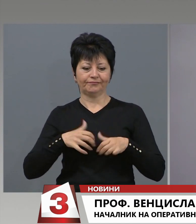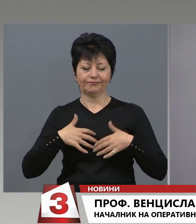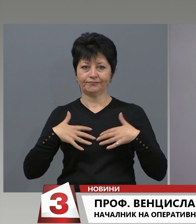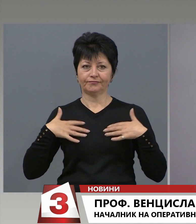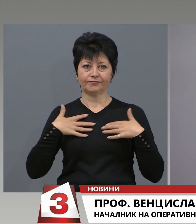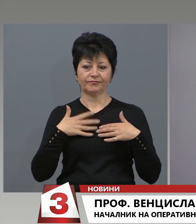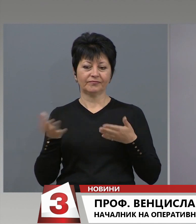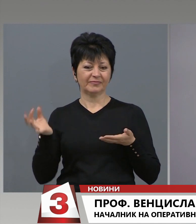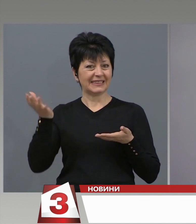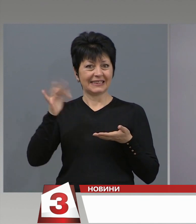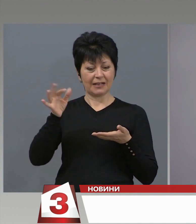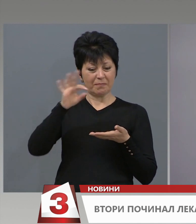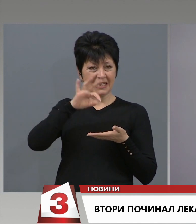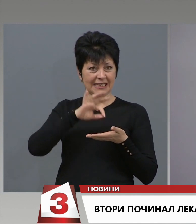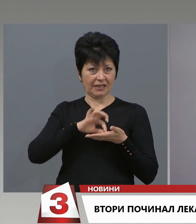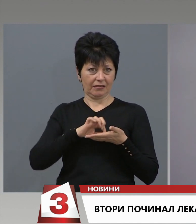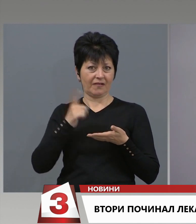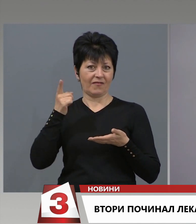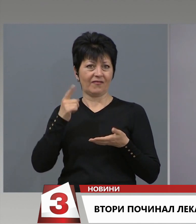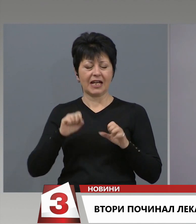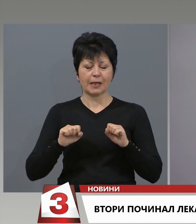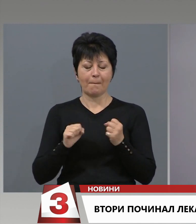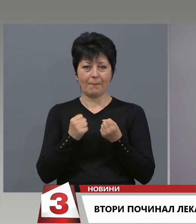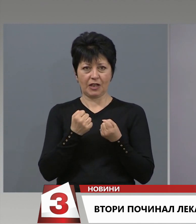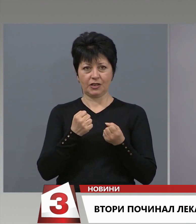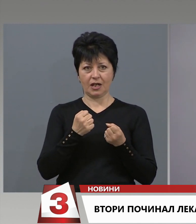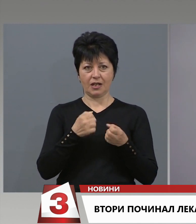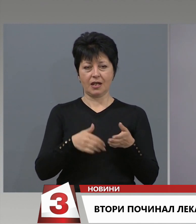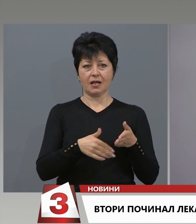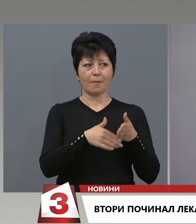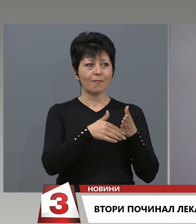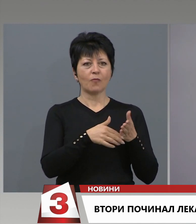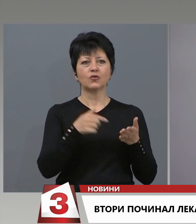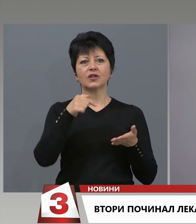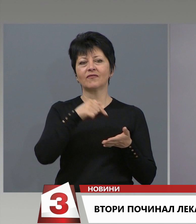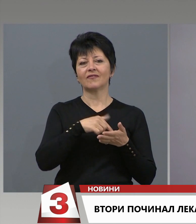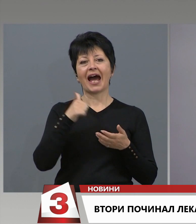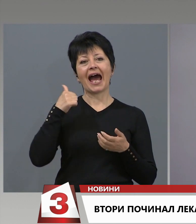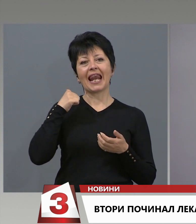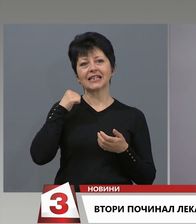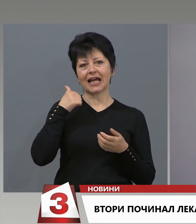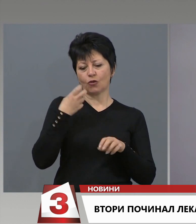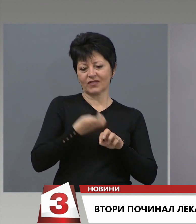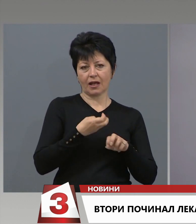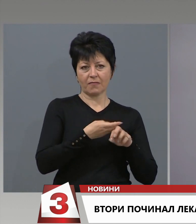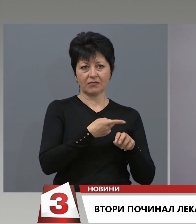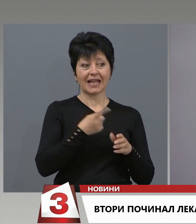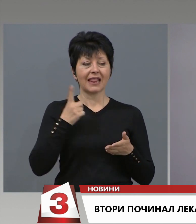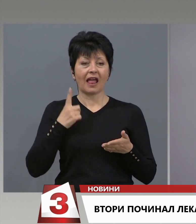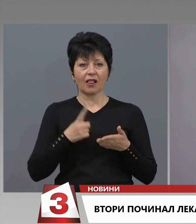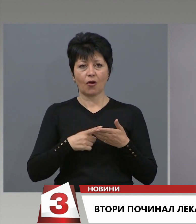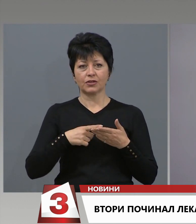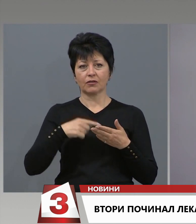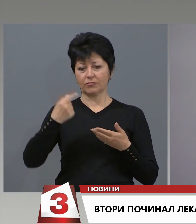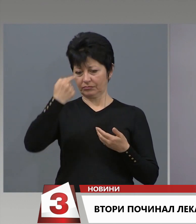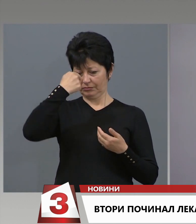в спешния приемен център на Александровска болница се е наложило да бъде интубирана